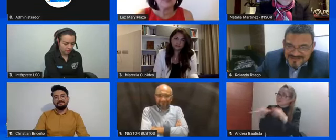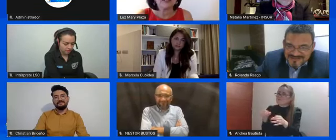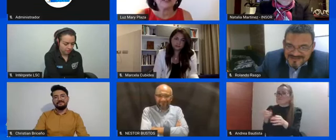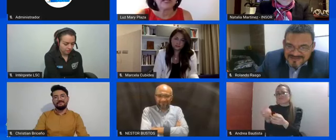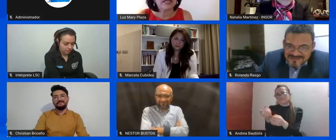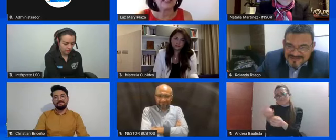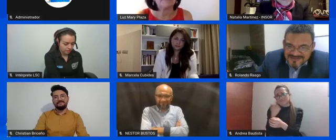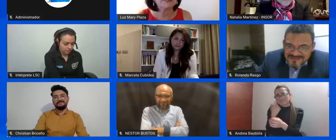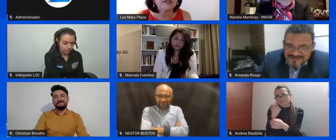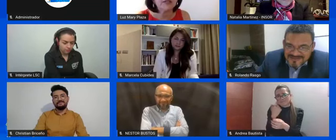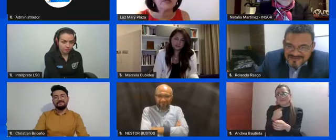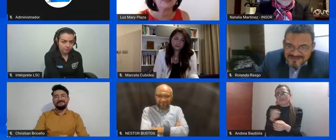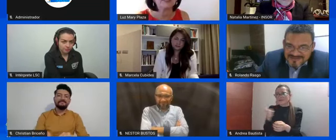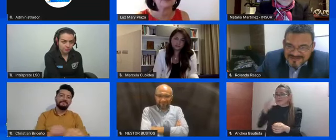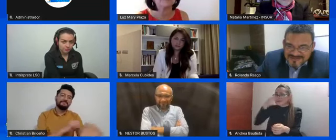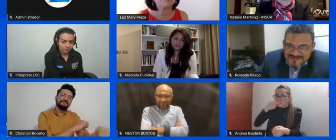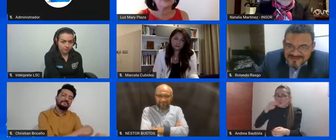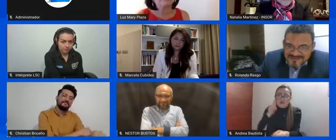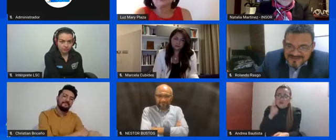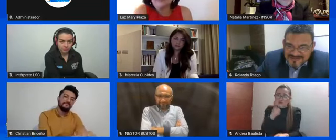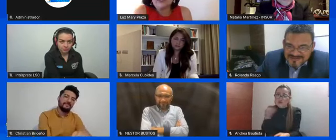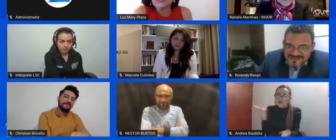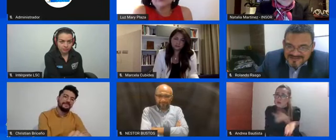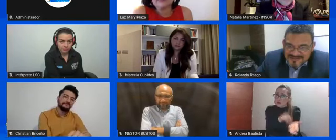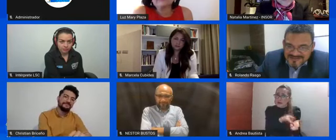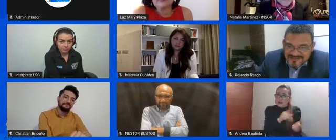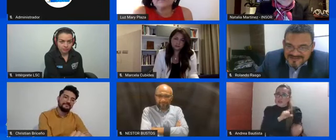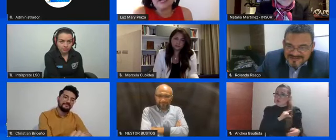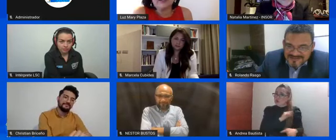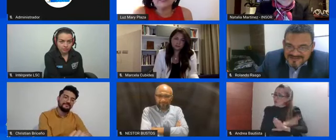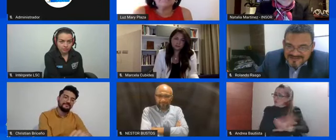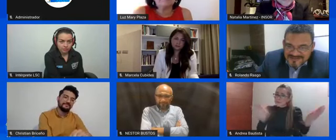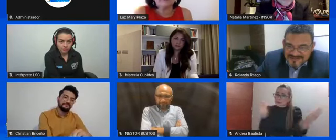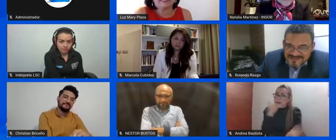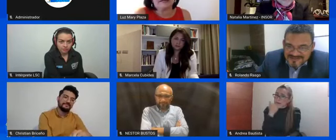niña no ha vuelto a la escuela, ¿qué pasó al proyecto? Entonces me dijeron que no tenían